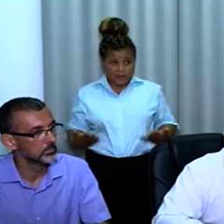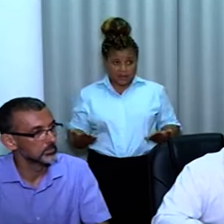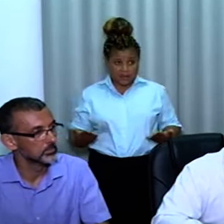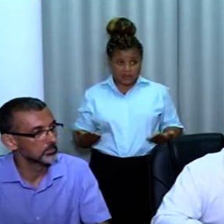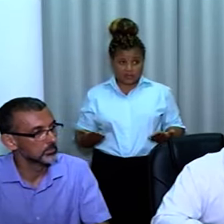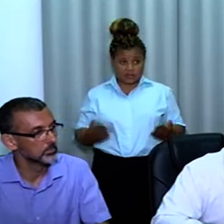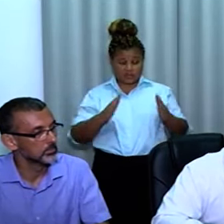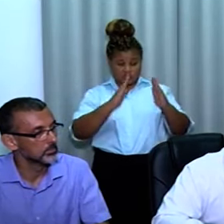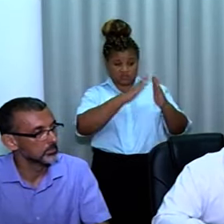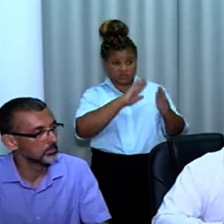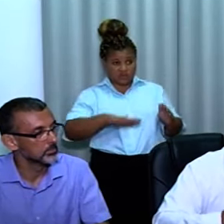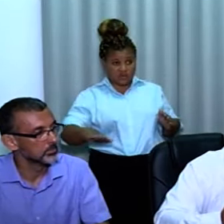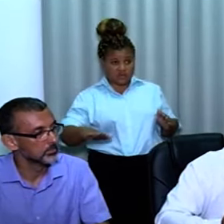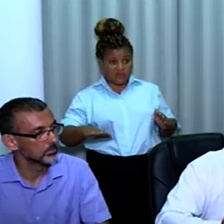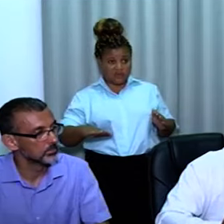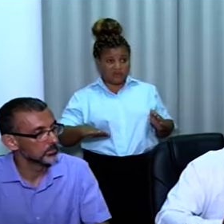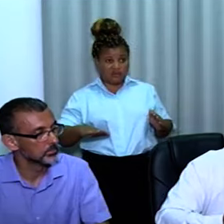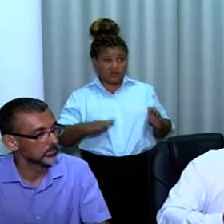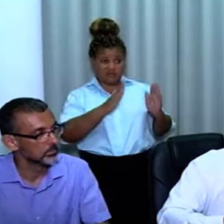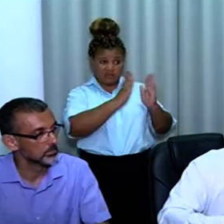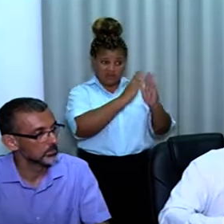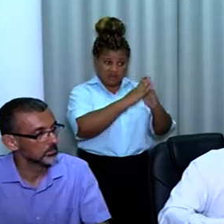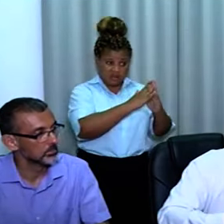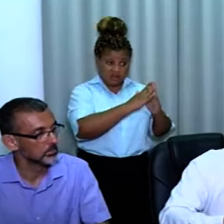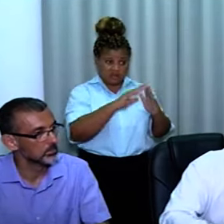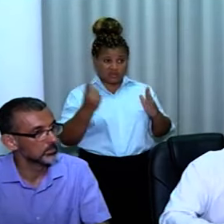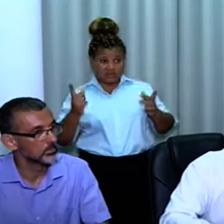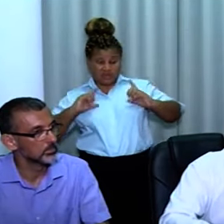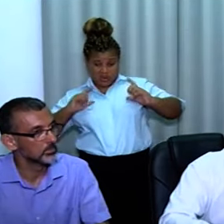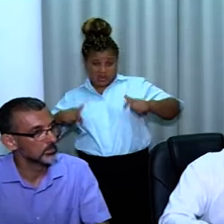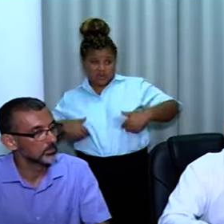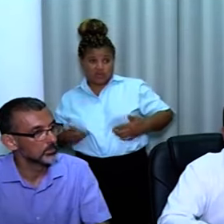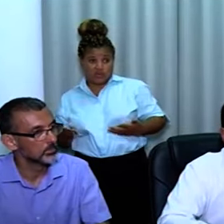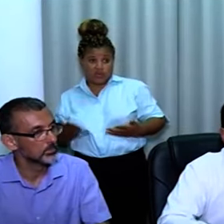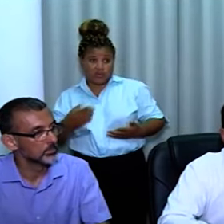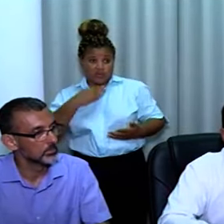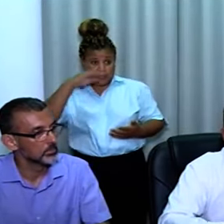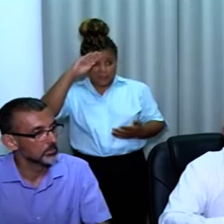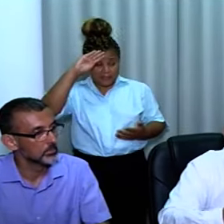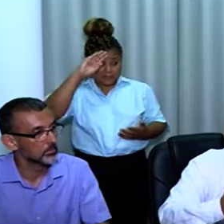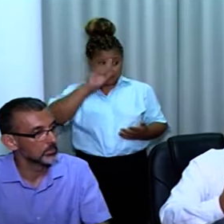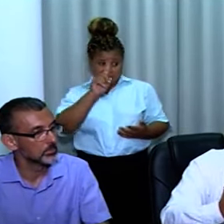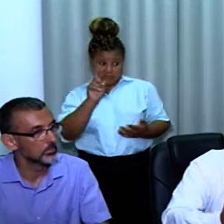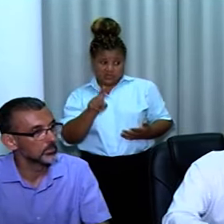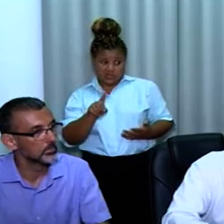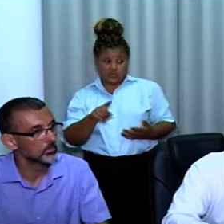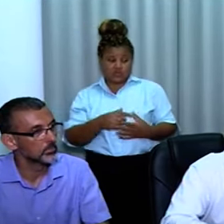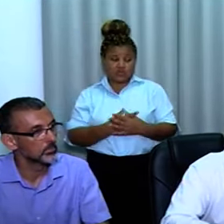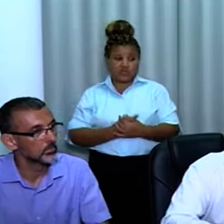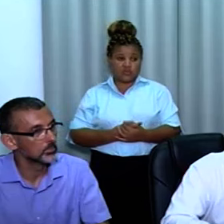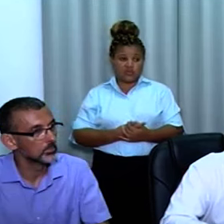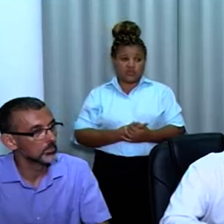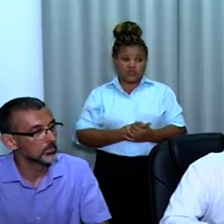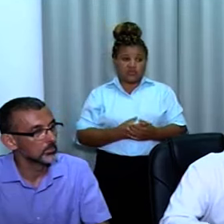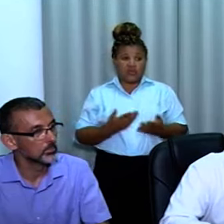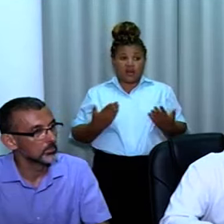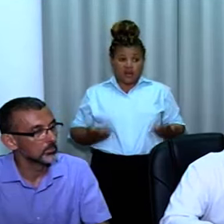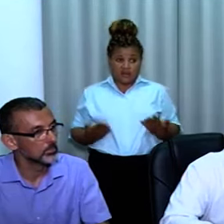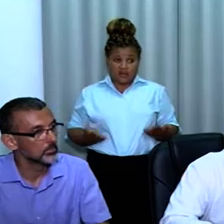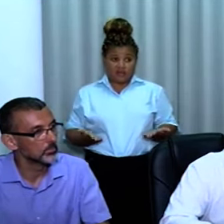Oui, le fait qu'il y ait un petit monde qui a risque, qui a une maladie, a pris risque, mon papa a dit ça là comme il a, avant qu'il cause